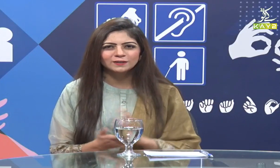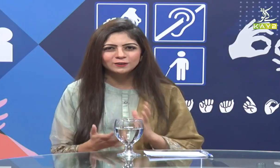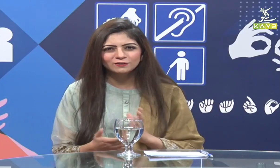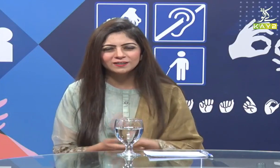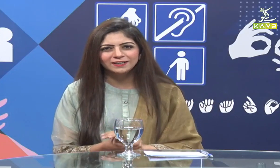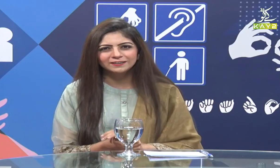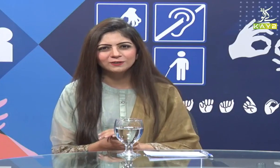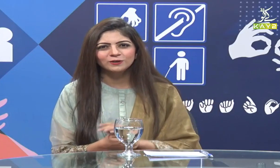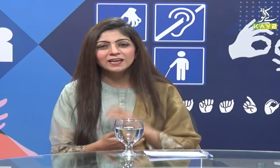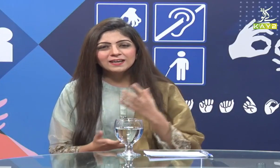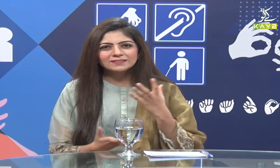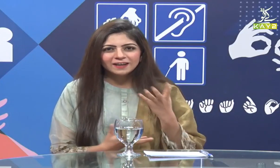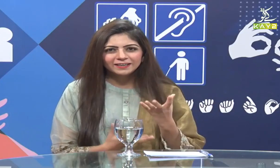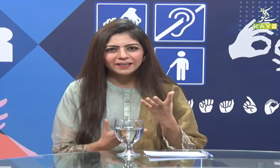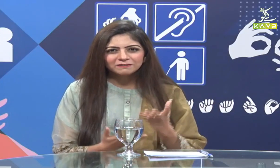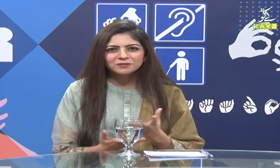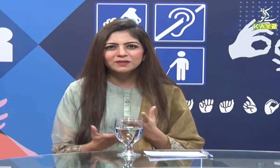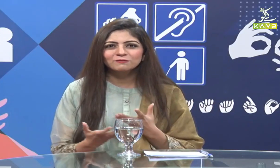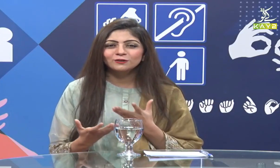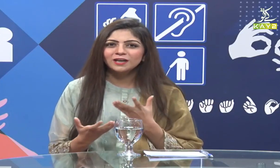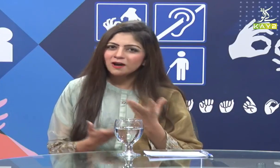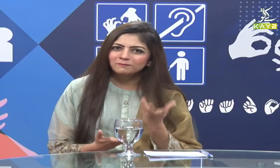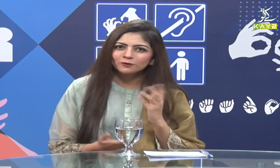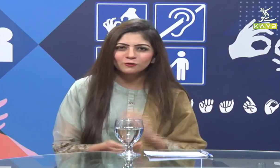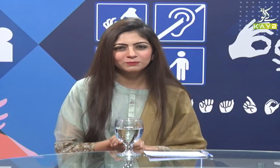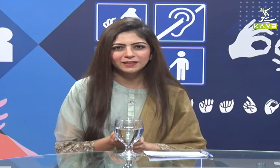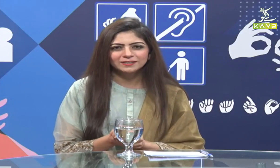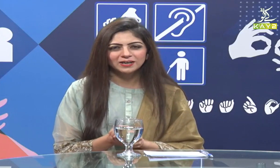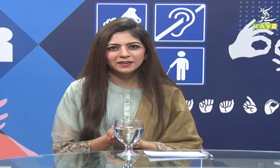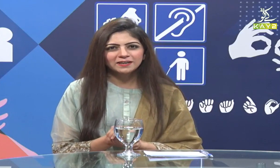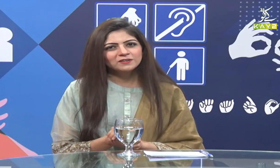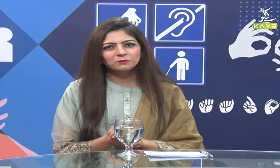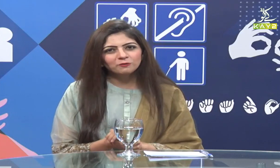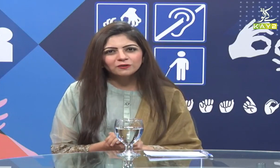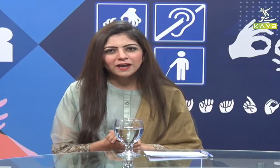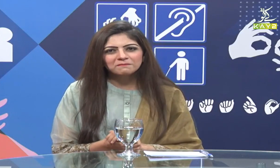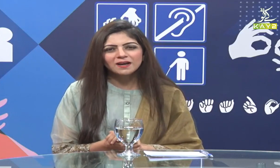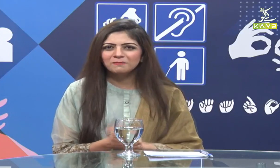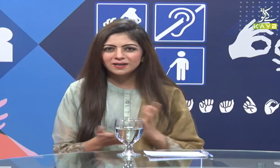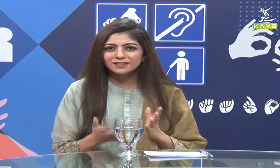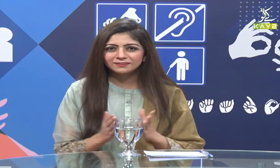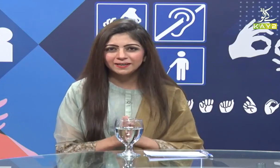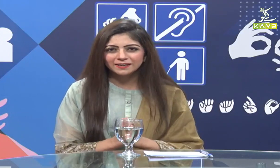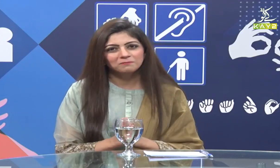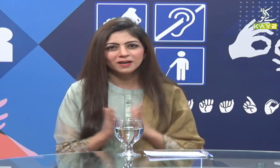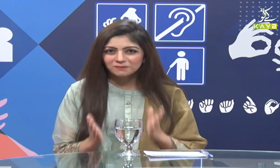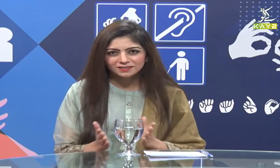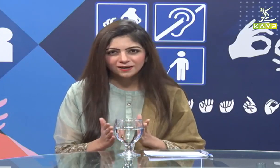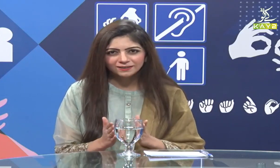सर्दियों से रिलेटेड कोई साइन लैंग्वेज में वो क्या आप लोगों को बताने जा रहा है। तो प्रोग्राम में हमारे साथ रहिएगा, बड़ा मज़ा आने वाला